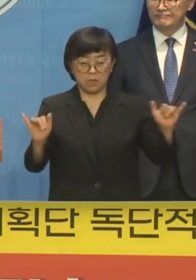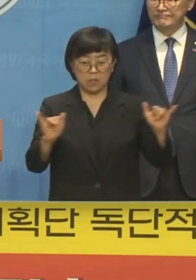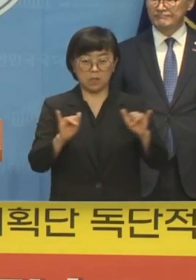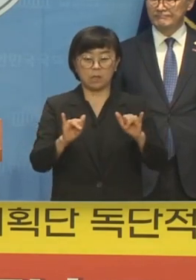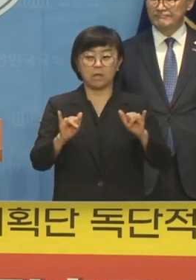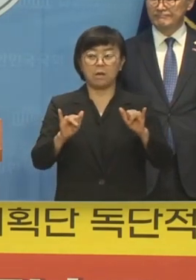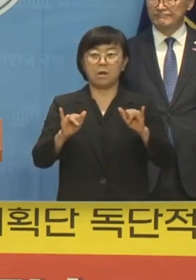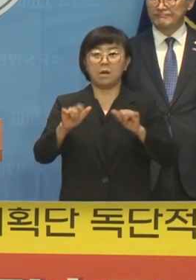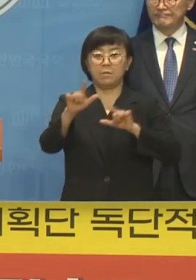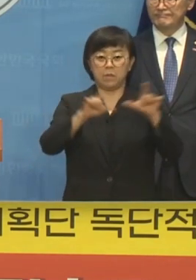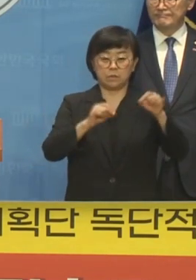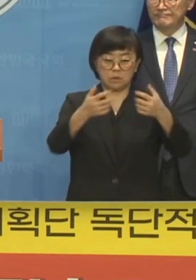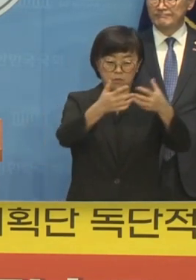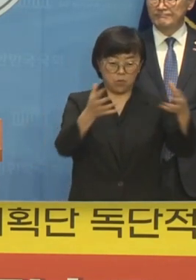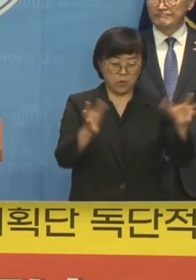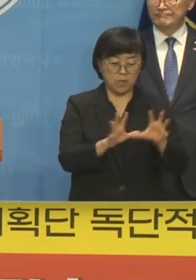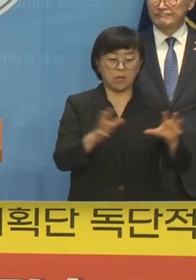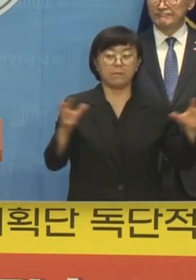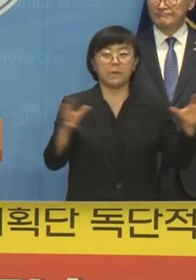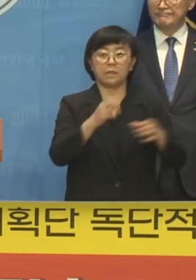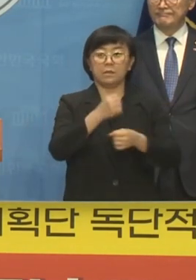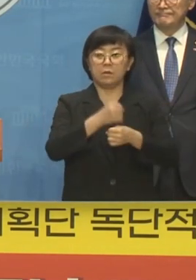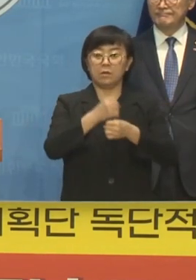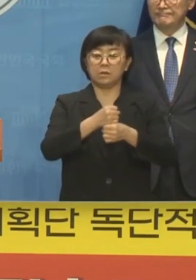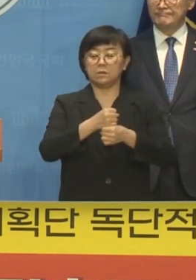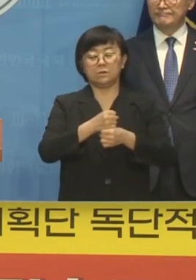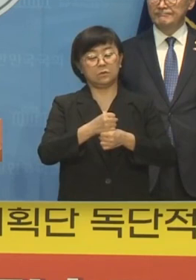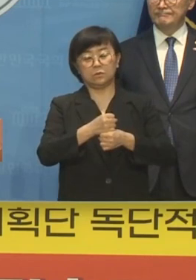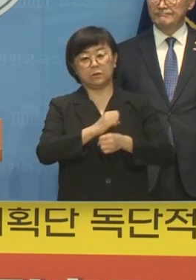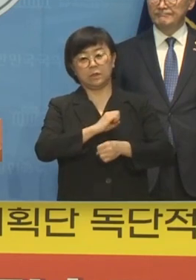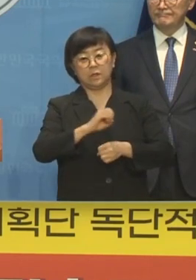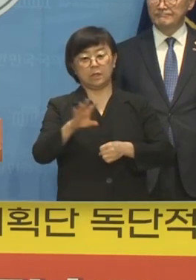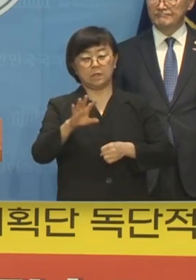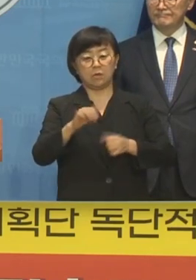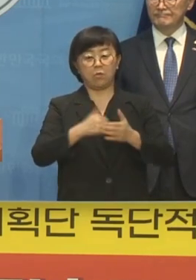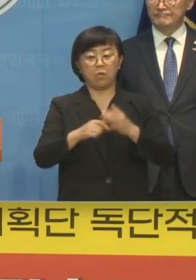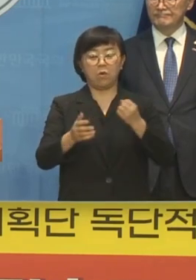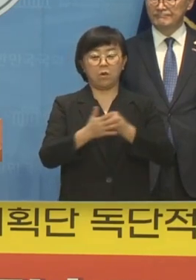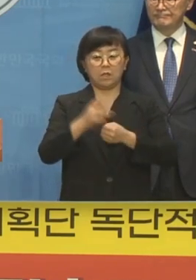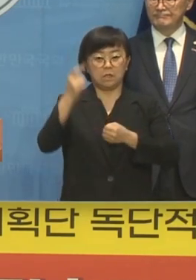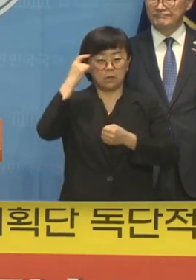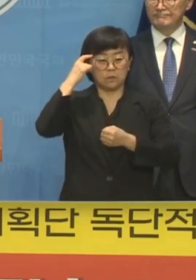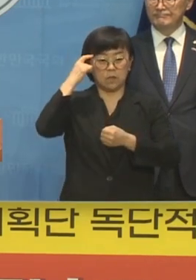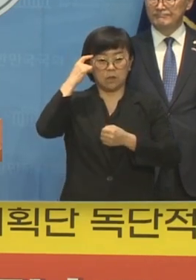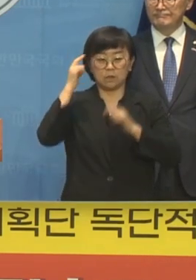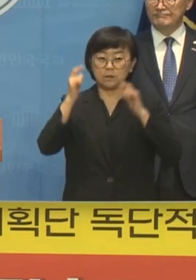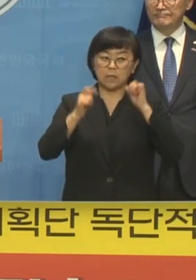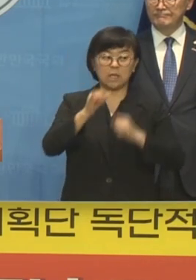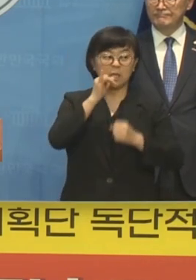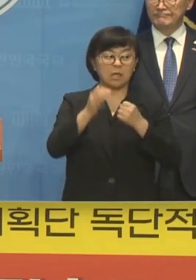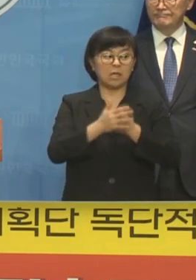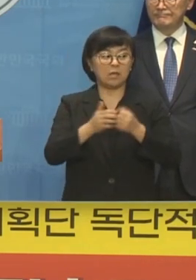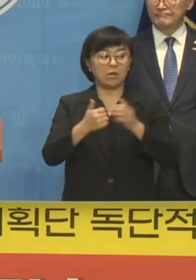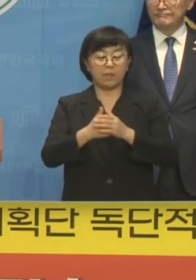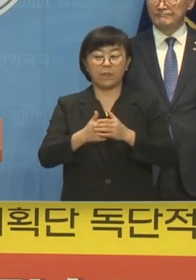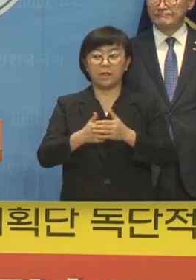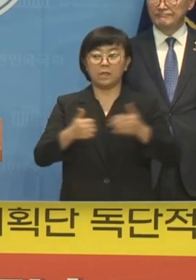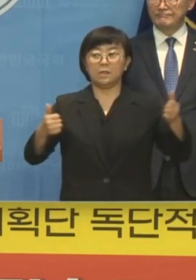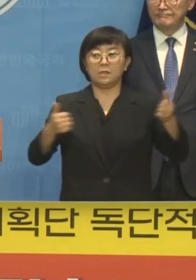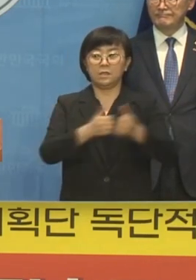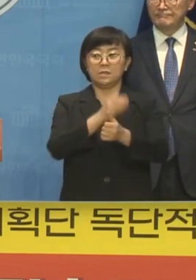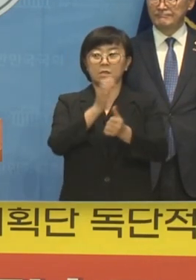활동가로 구성되게 되어 있습니다. 그것마저 저버리고 이념적 잣대를 들이대는 이런 인사는